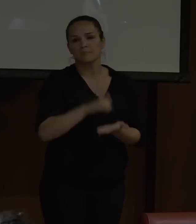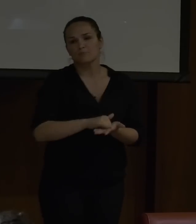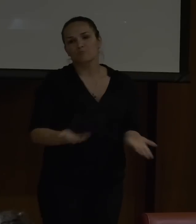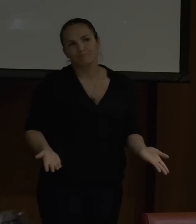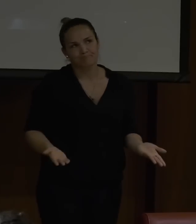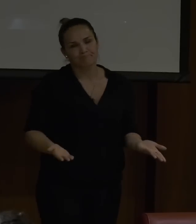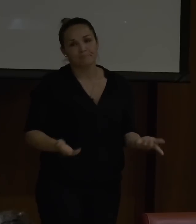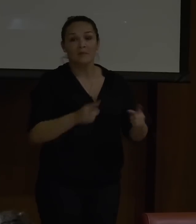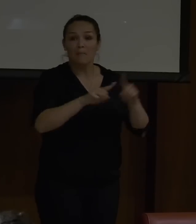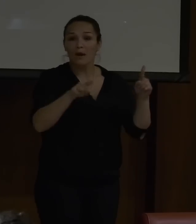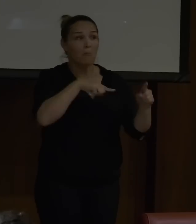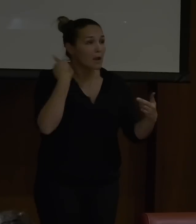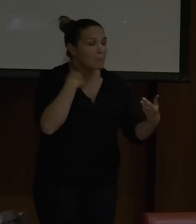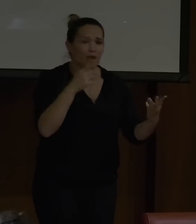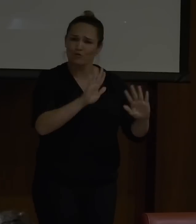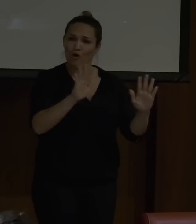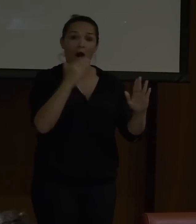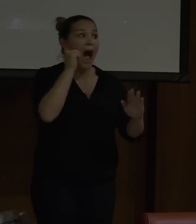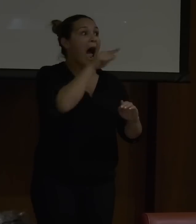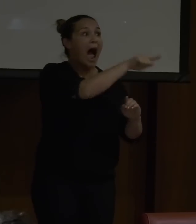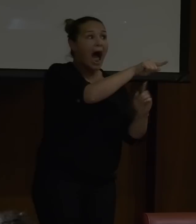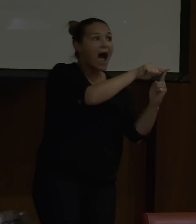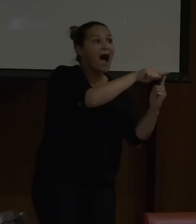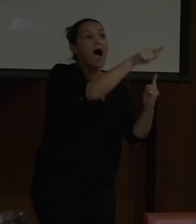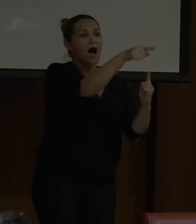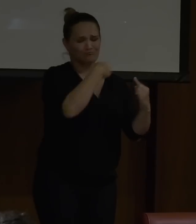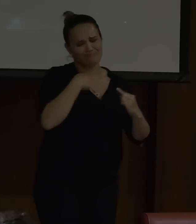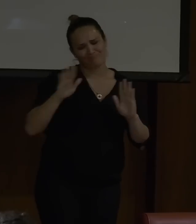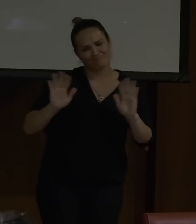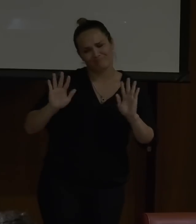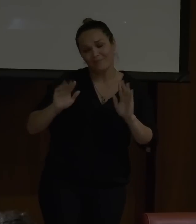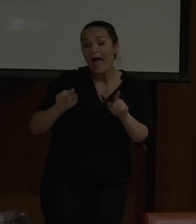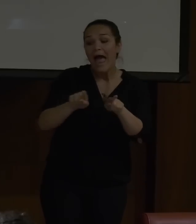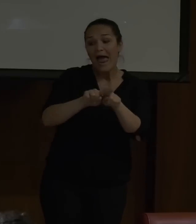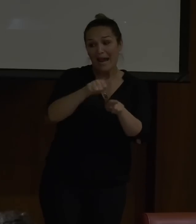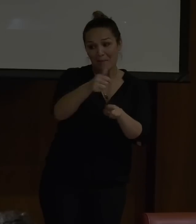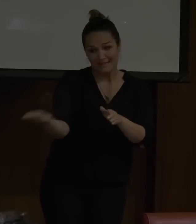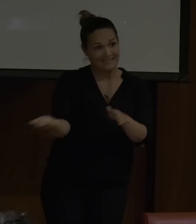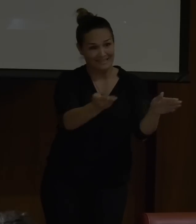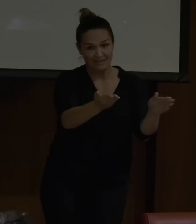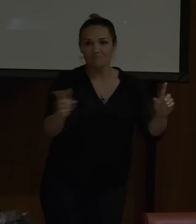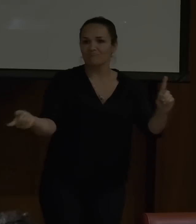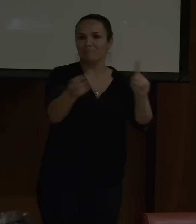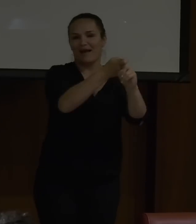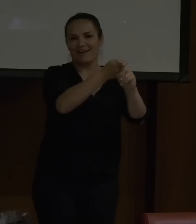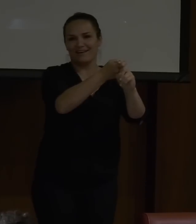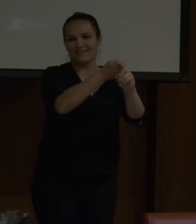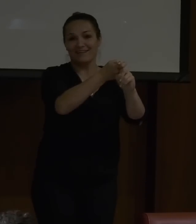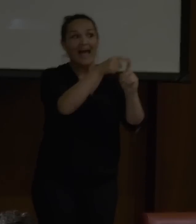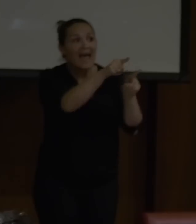fortuna, esta vez no todo fueron pérdidas. Corina le presentó a su hermana, que en ese momento se había recién separado de su